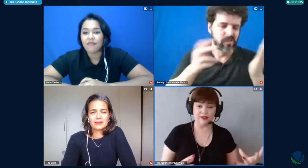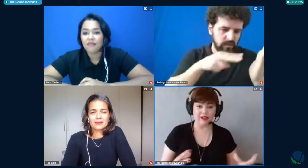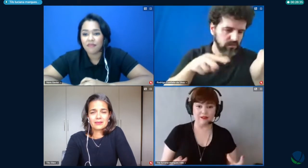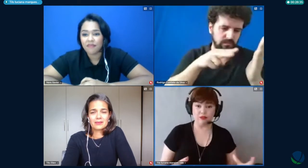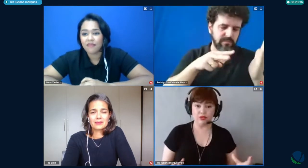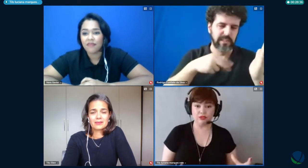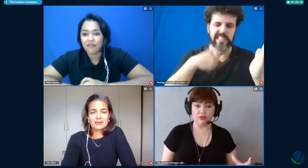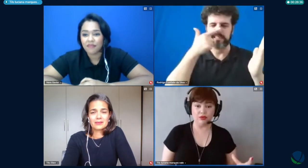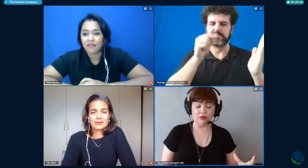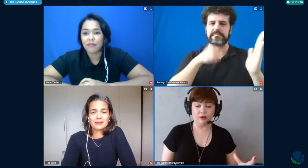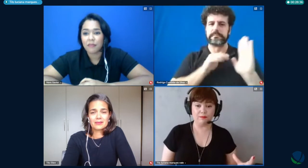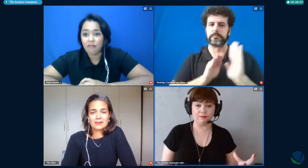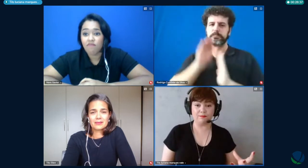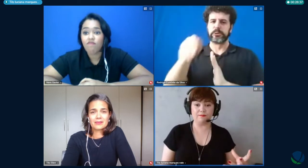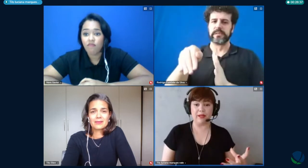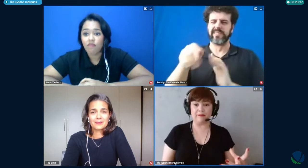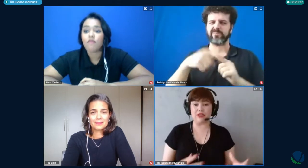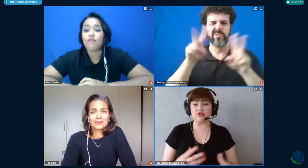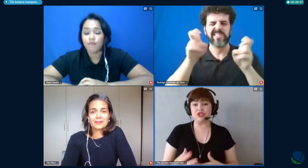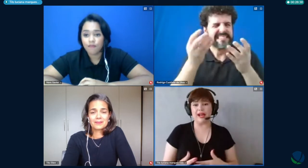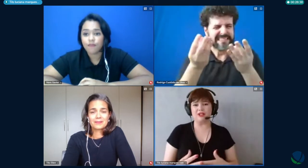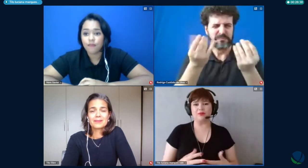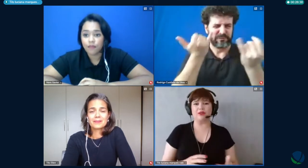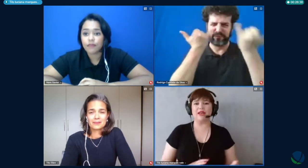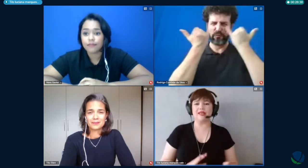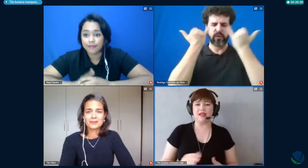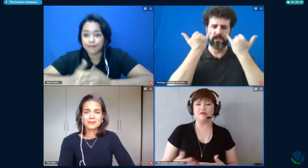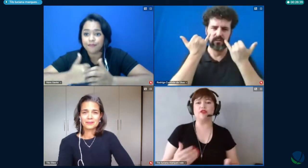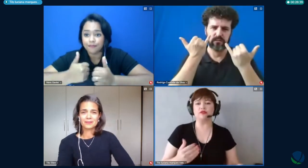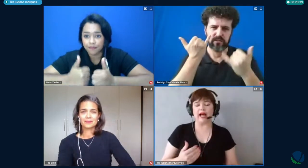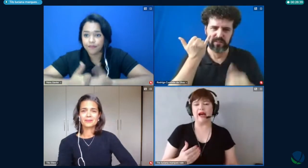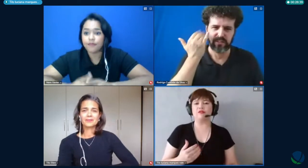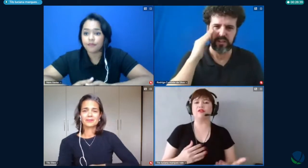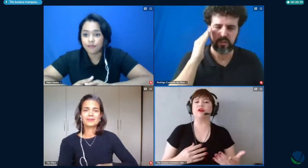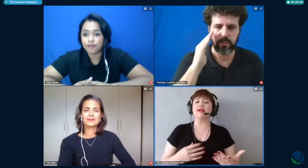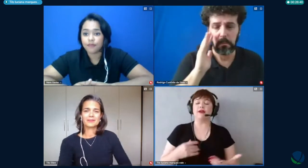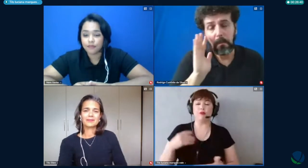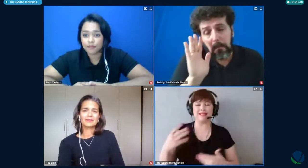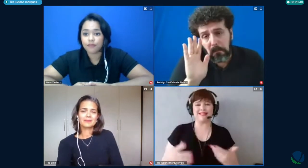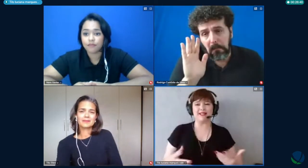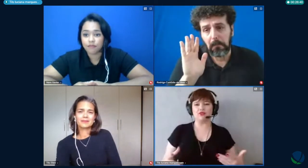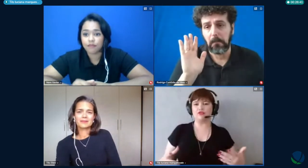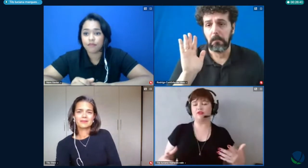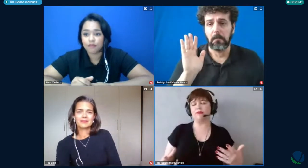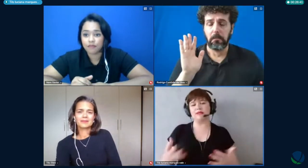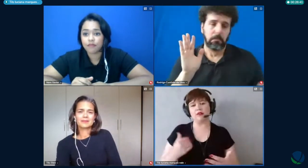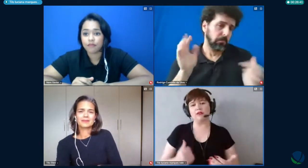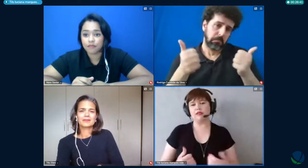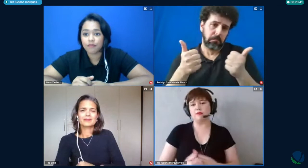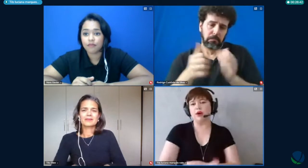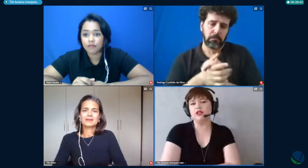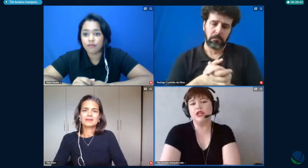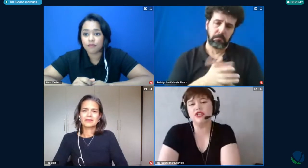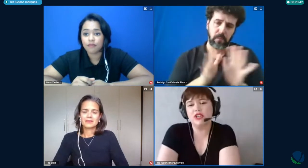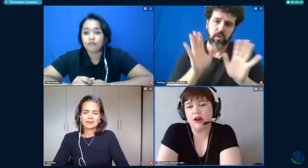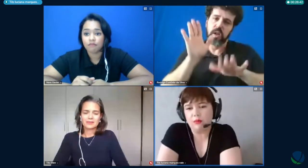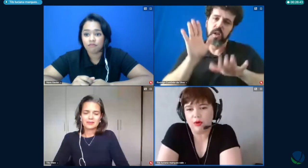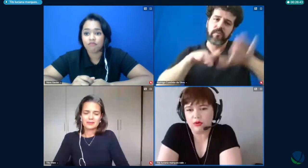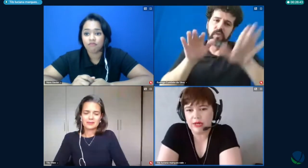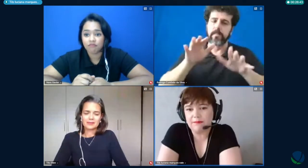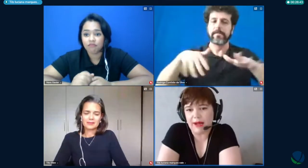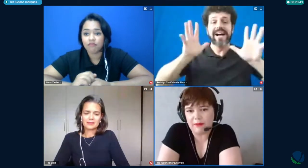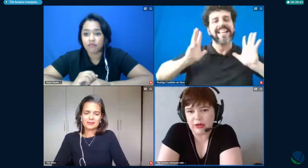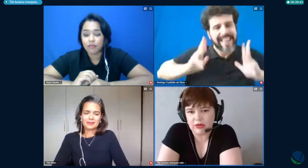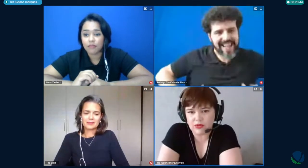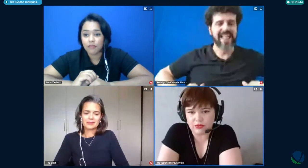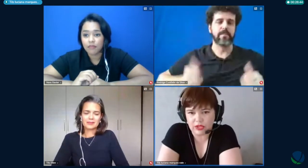e ficava muito prejudicado, porque ia e voltava, um excesso de informação que você pode retirar um